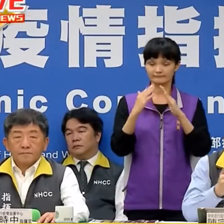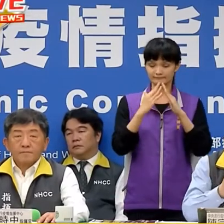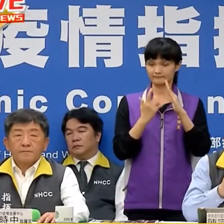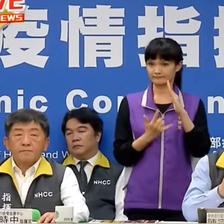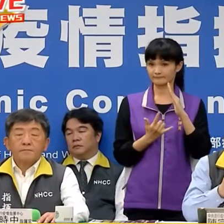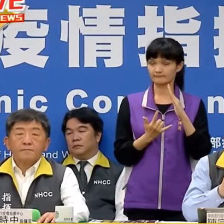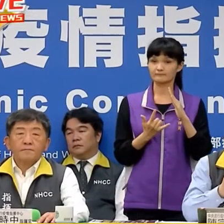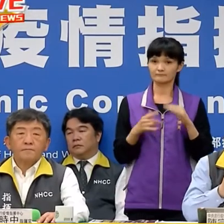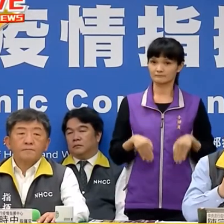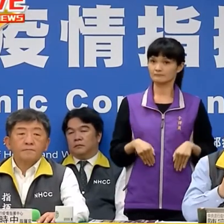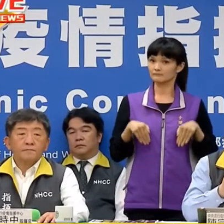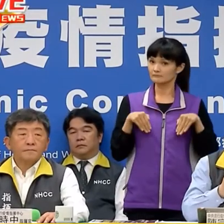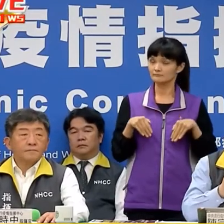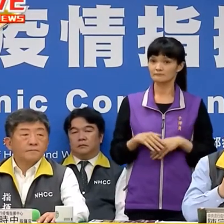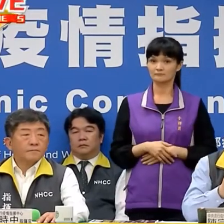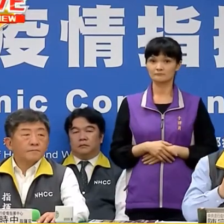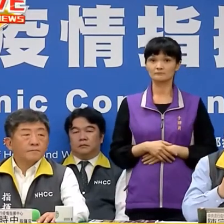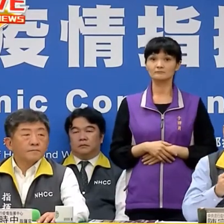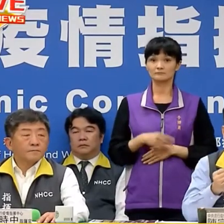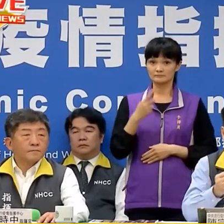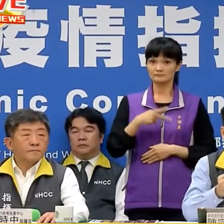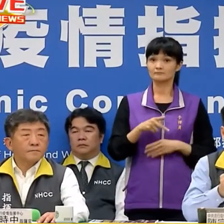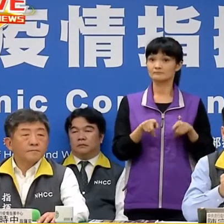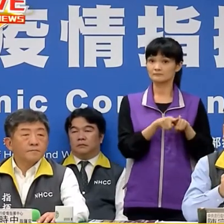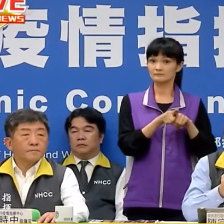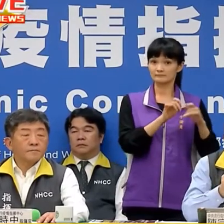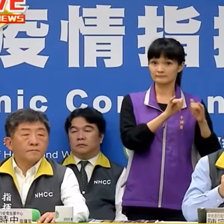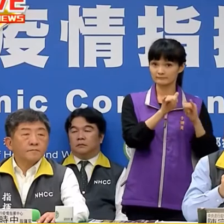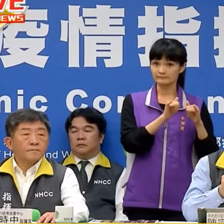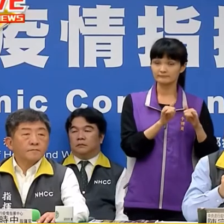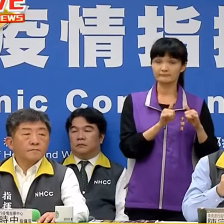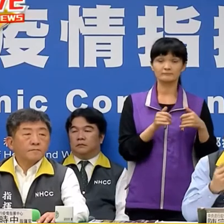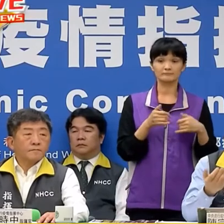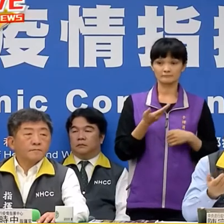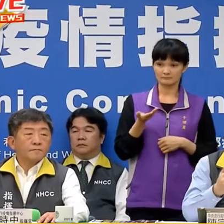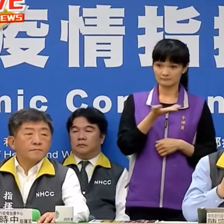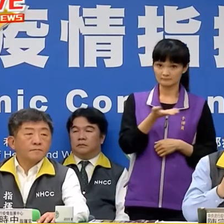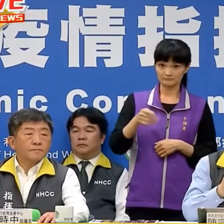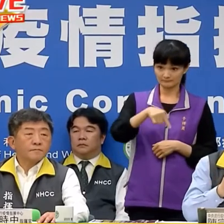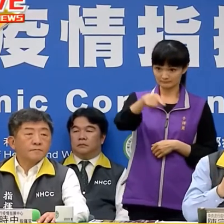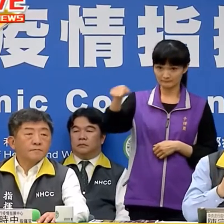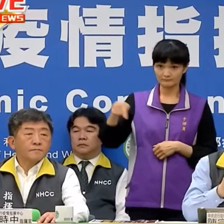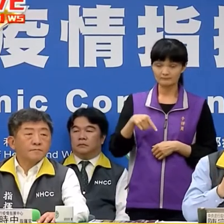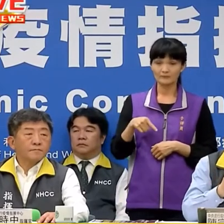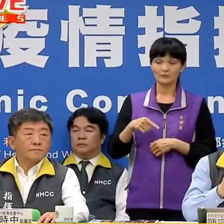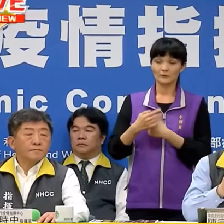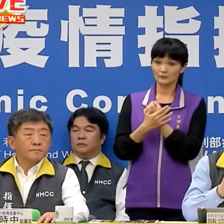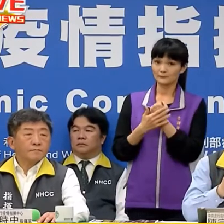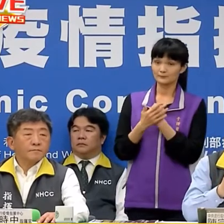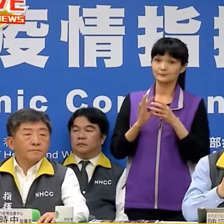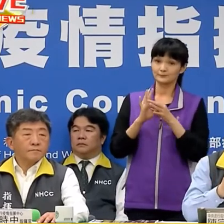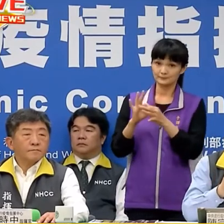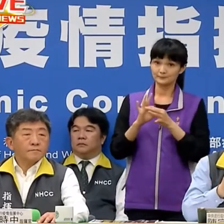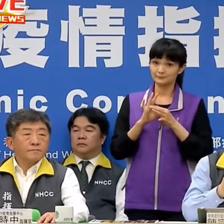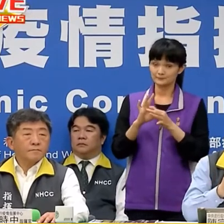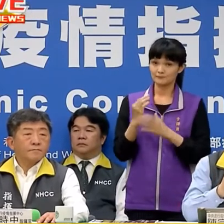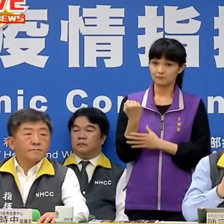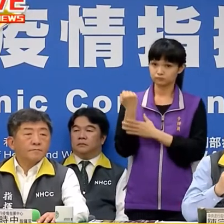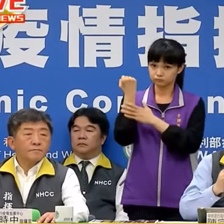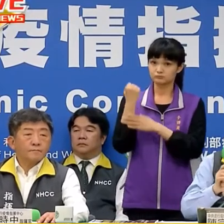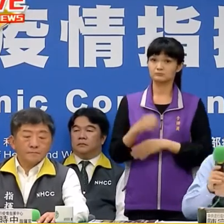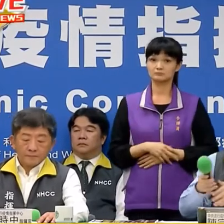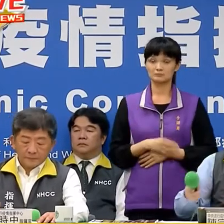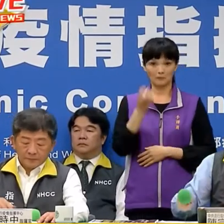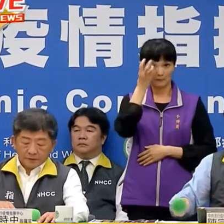央流行疫情指挥中心正在召开的记者会，跟一般民众比较有关的就是以后买口罩的规定，从4月9号开